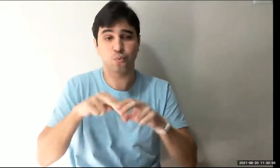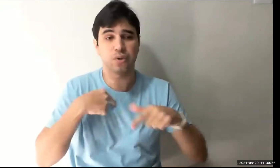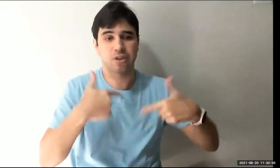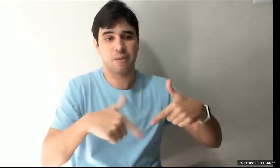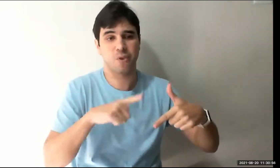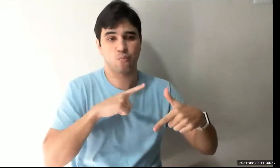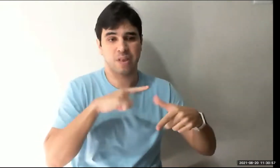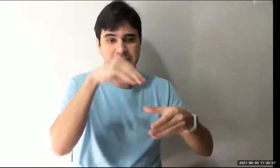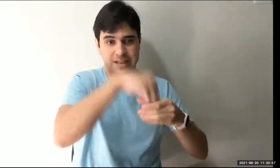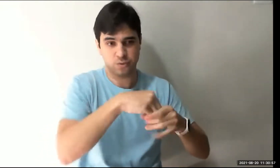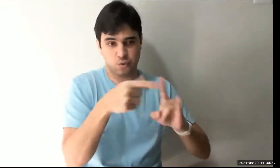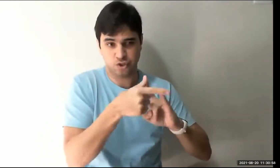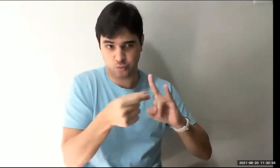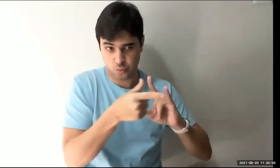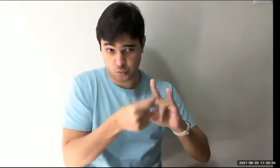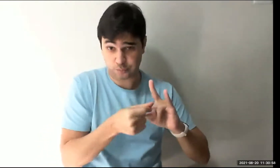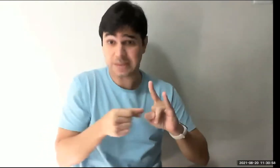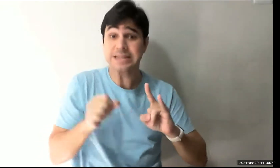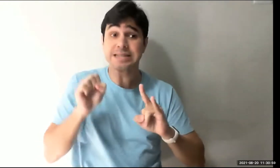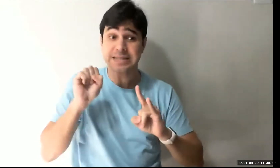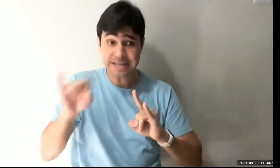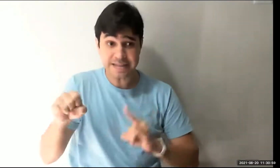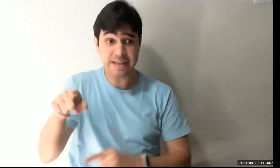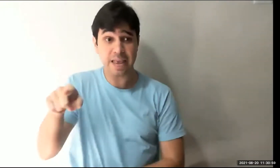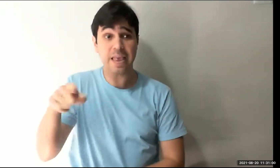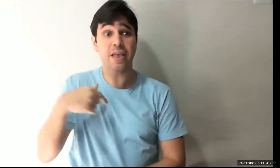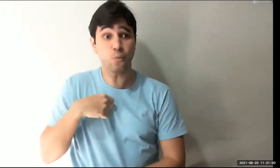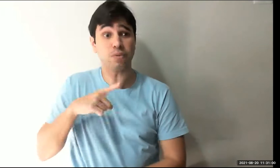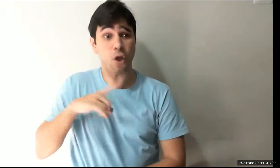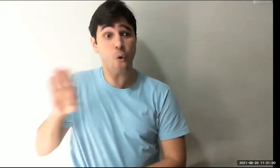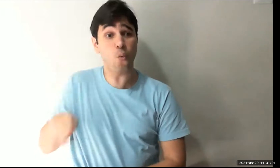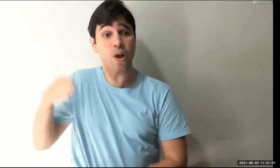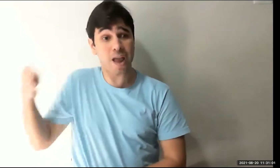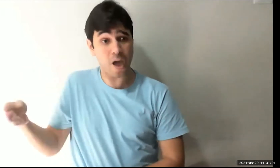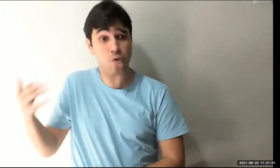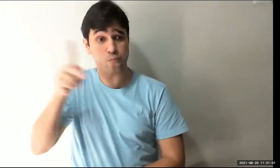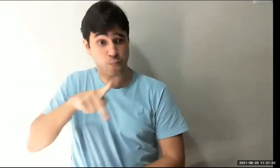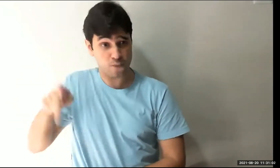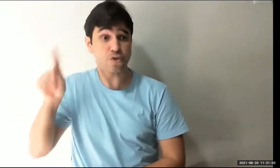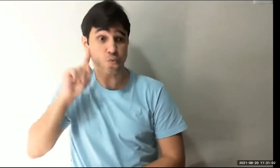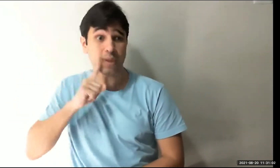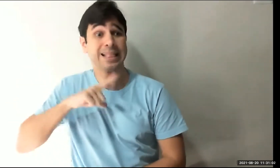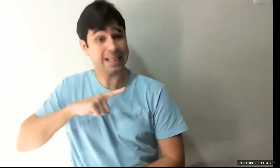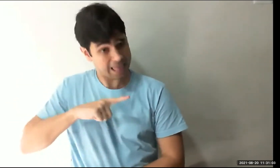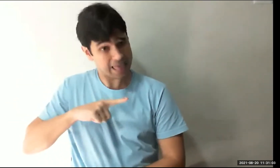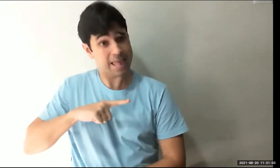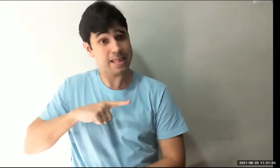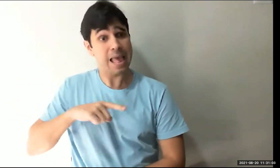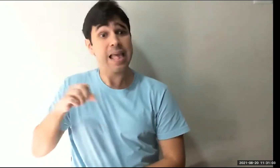Então, não temos patrocínio, né? Eu não disponho de patrocínio ainda, e estou trabalhando no